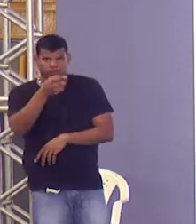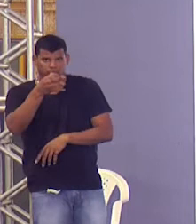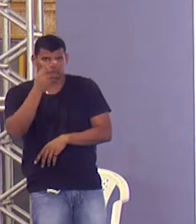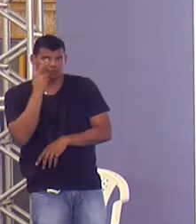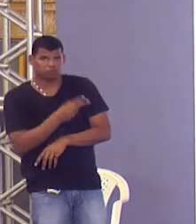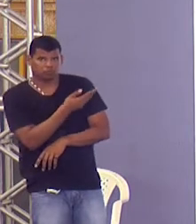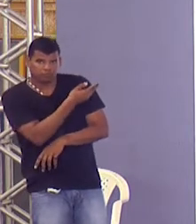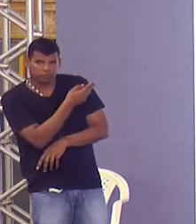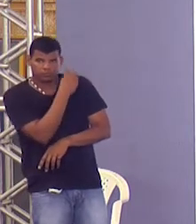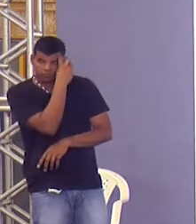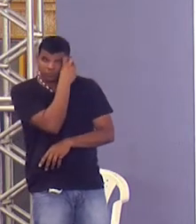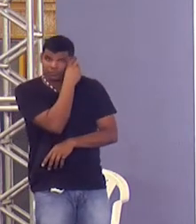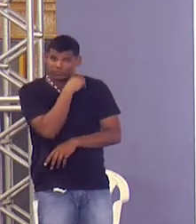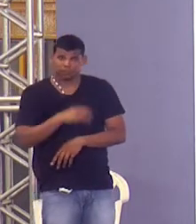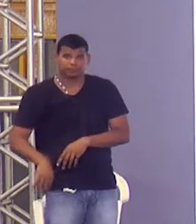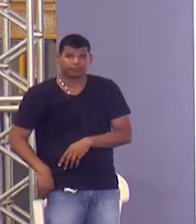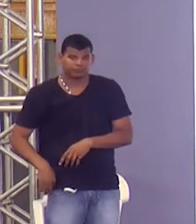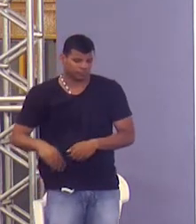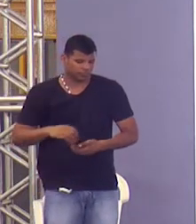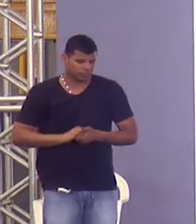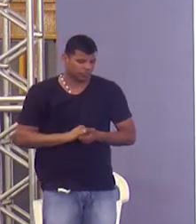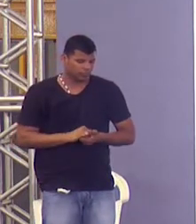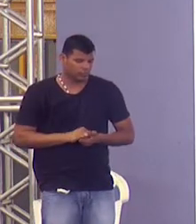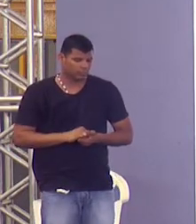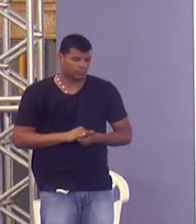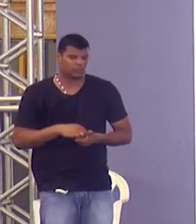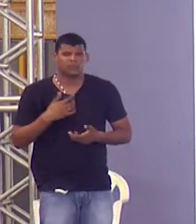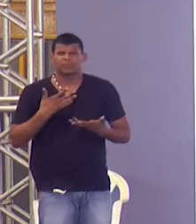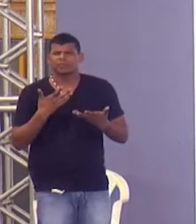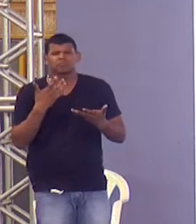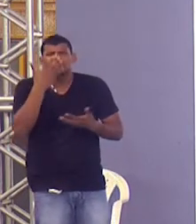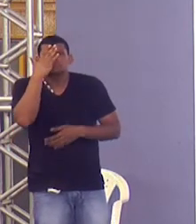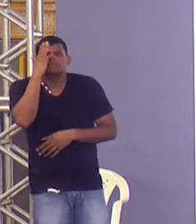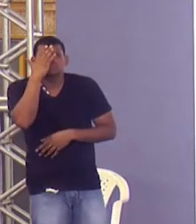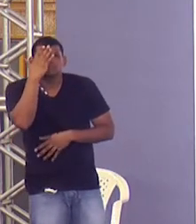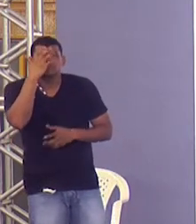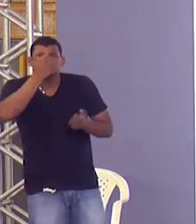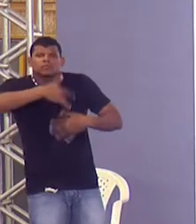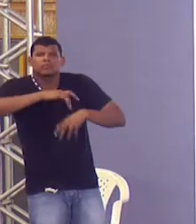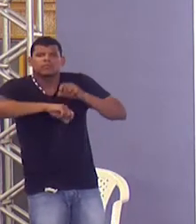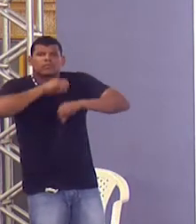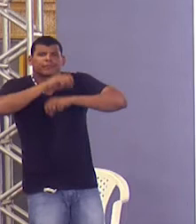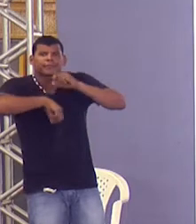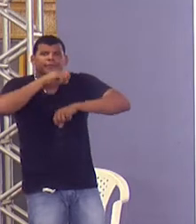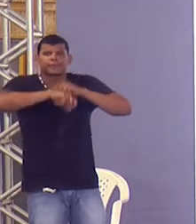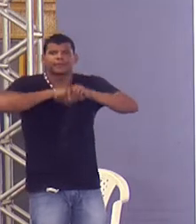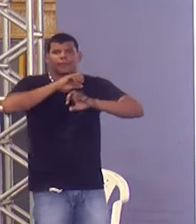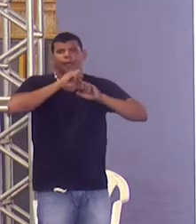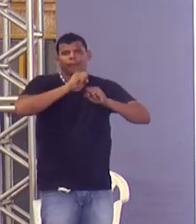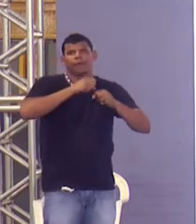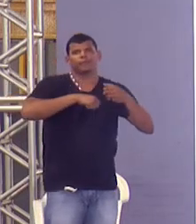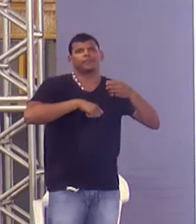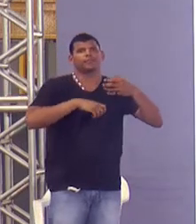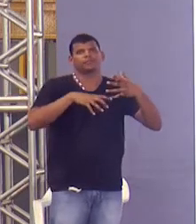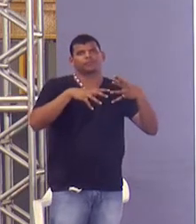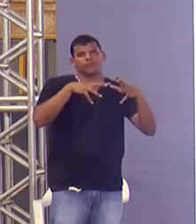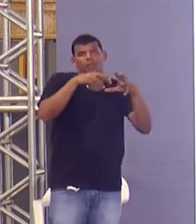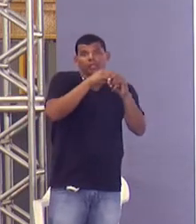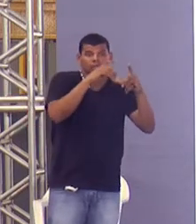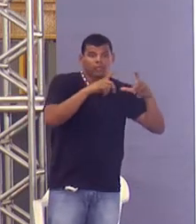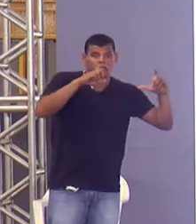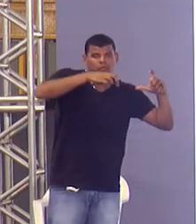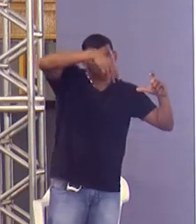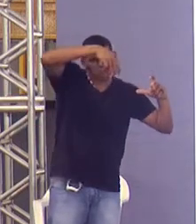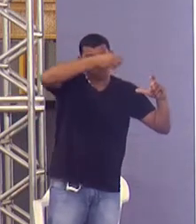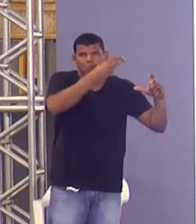M vezes N, ó. Aqui eu estou explicando que tanto faz ser M elevado a N ou N elevado